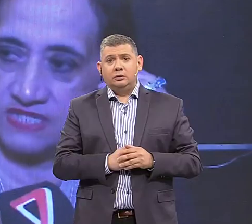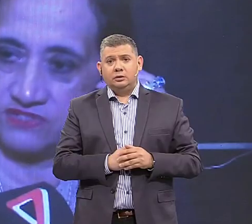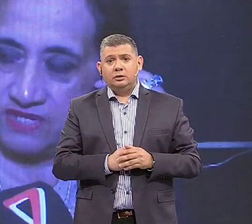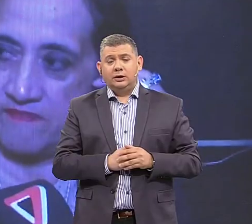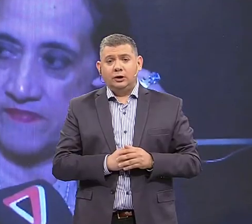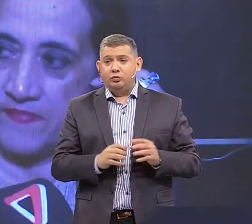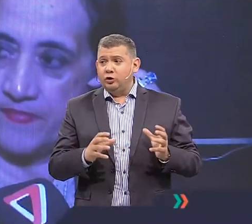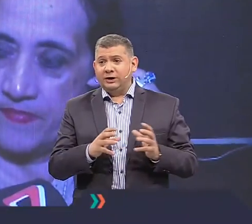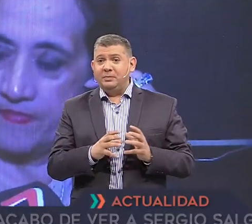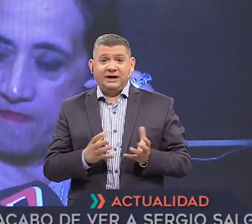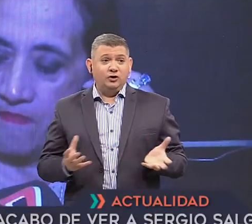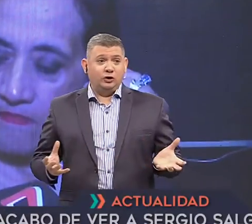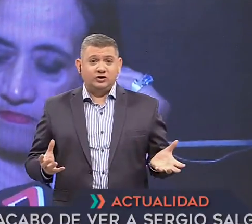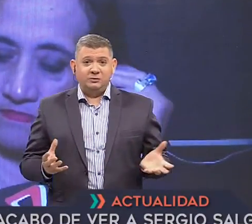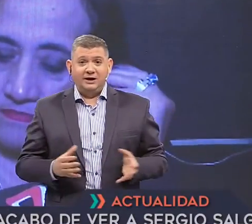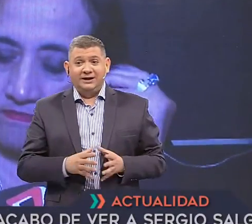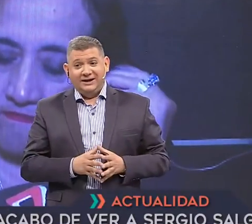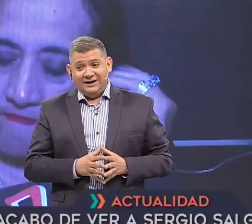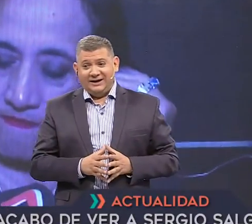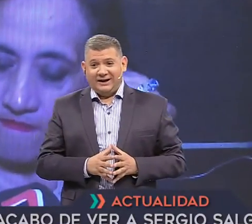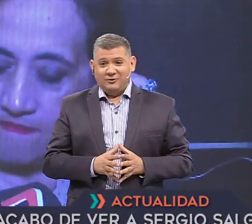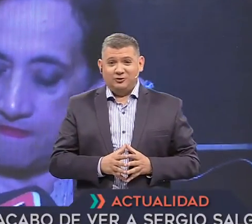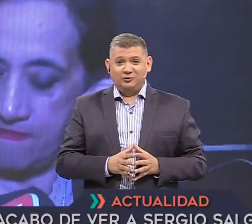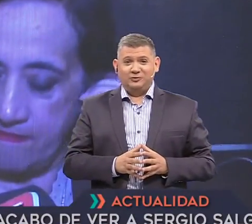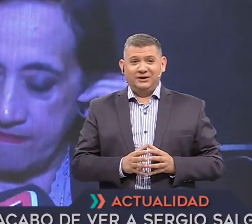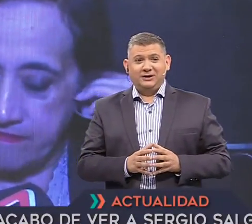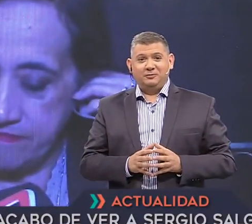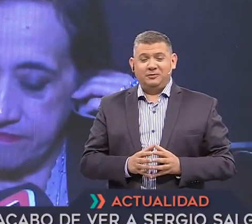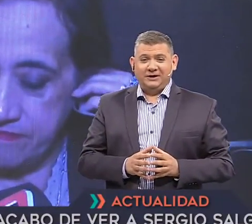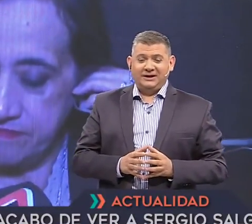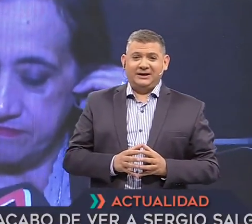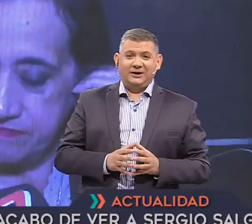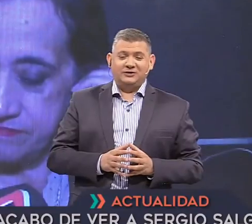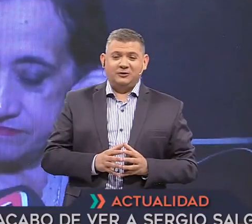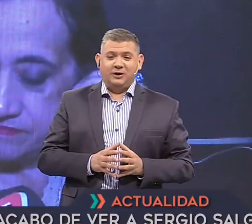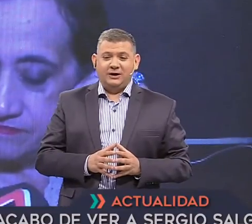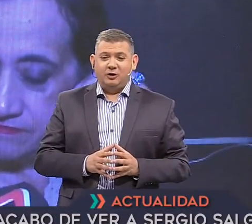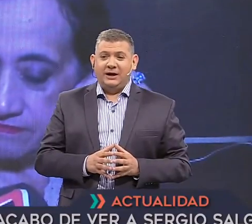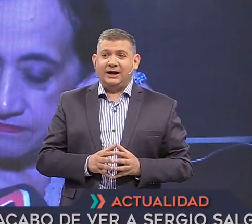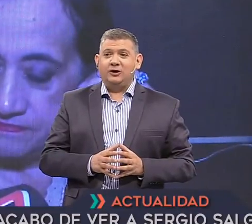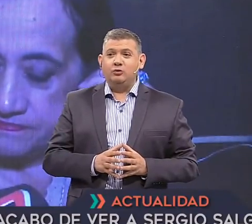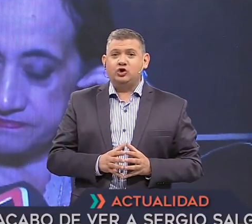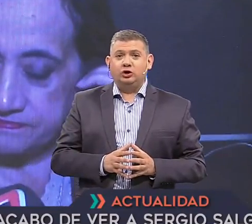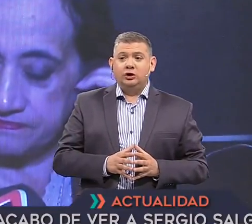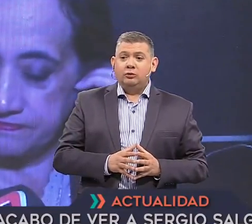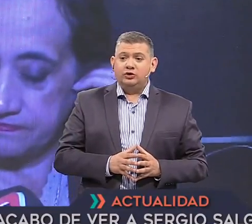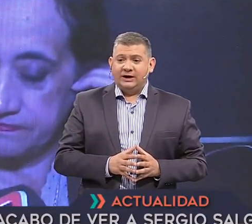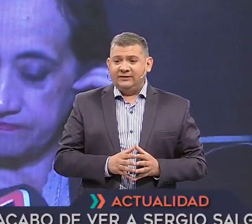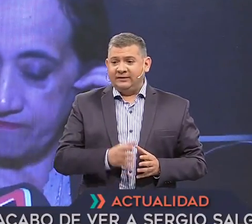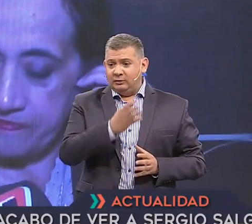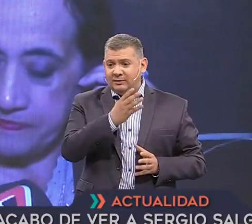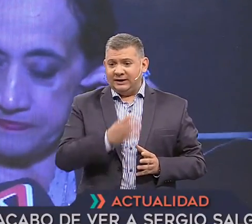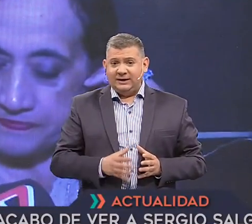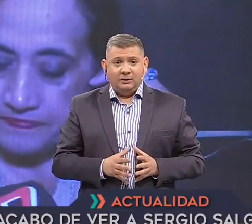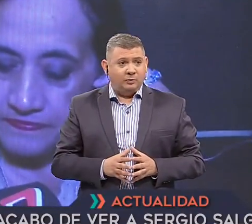así que no sé. En un pueblo tan pequeño que no se vean, es raro, ¿no? Que no se encuentre. Norma, le agradezco mucho, muchas